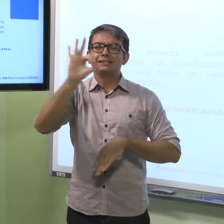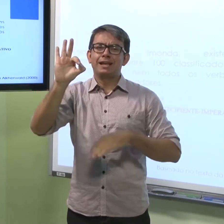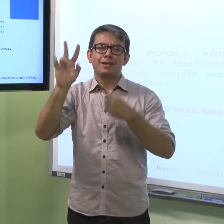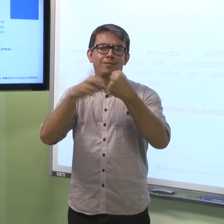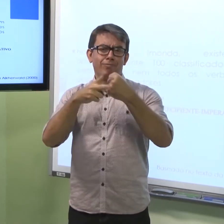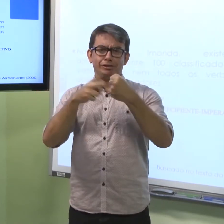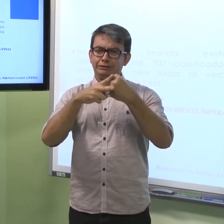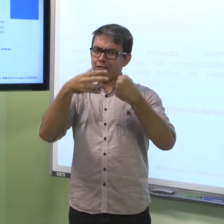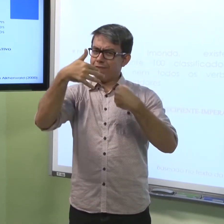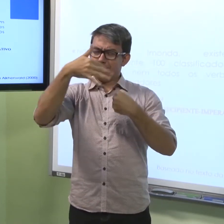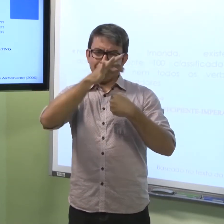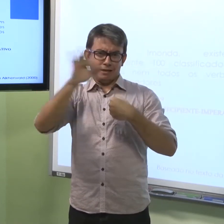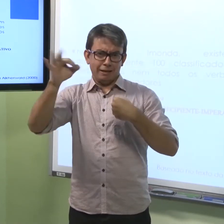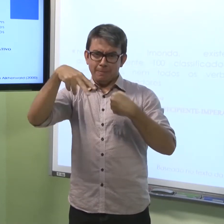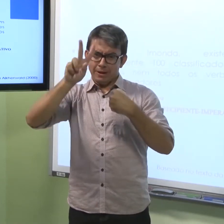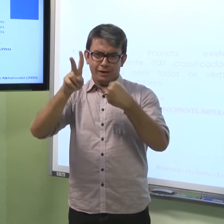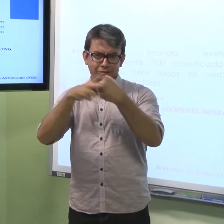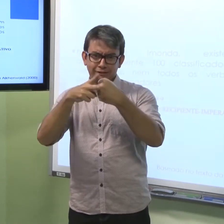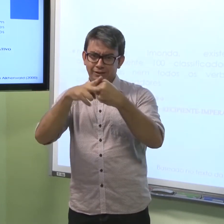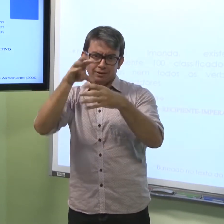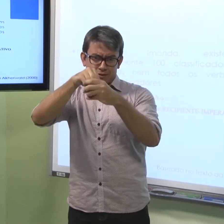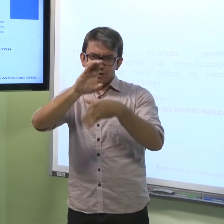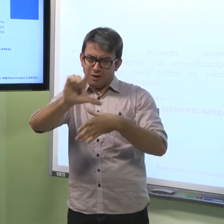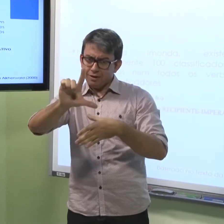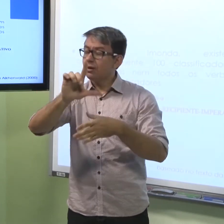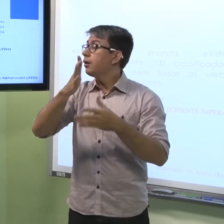existem aproximadamente mais de 100 classificadores.